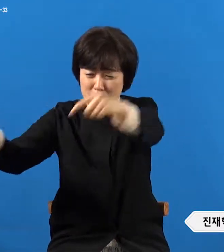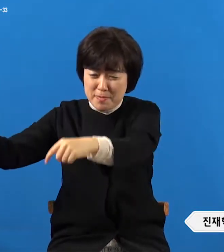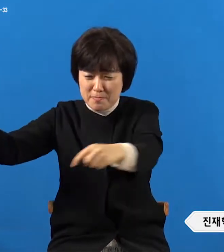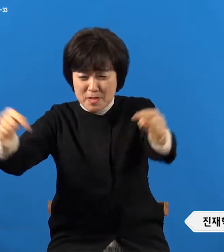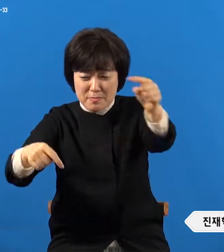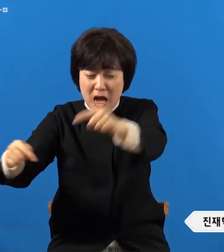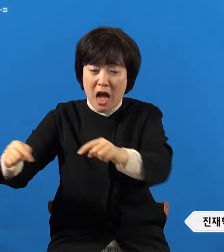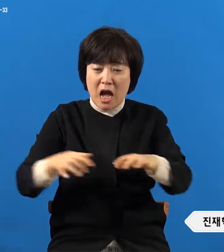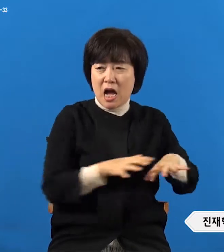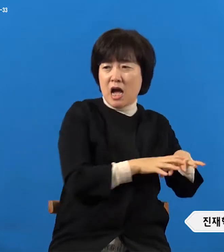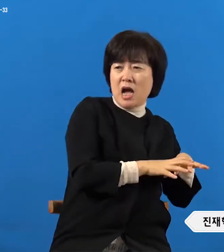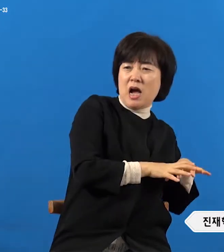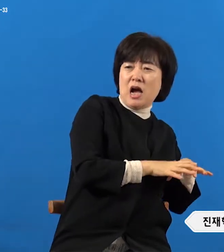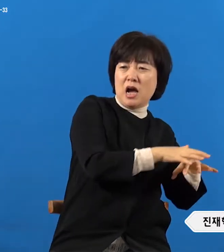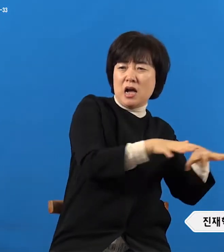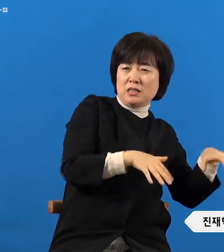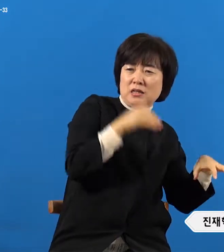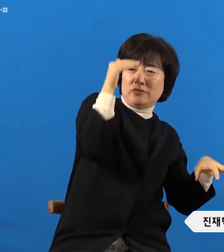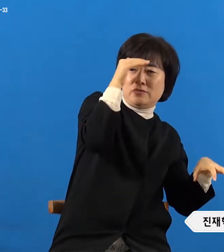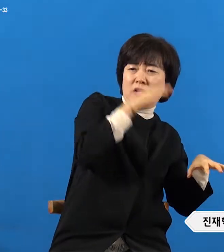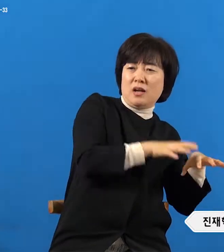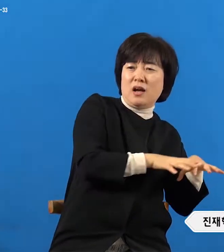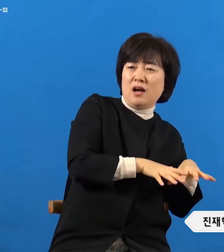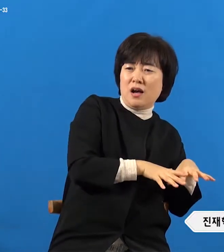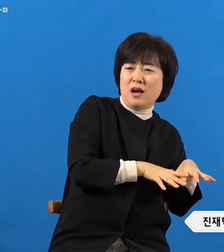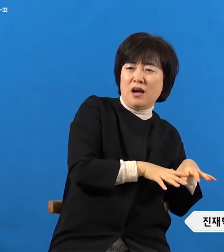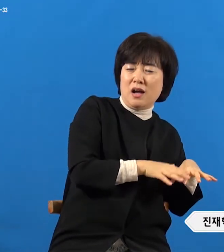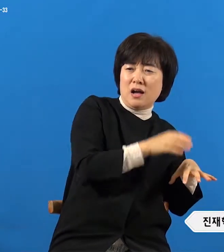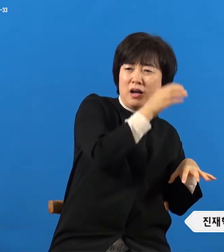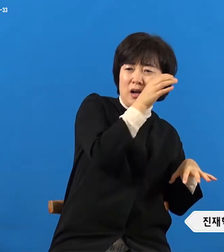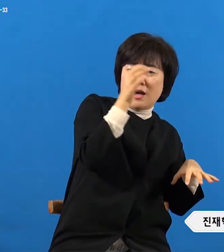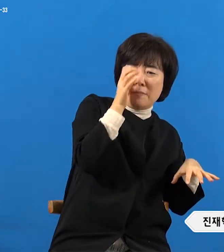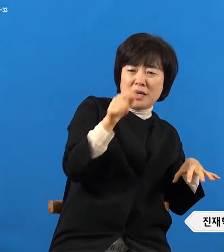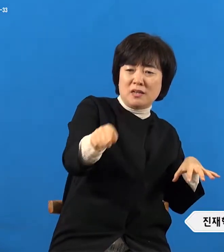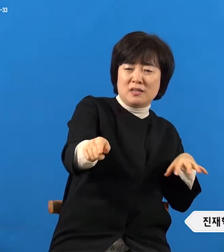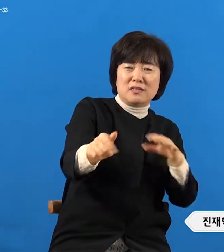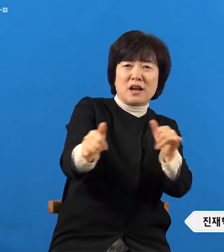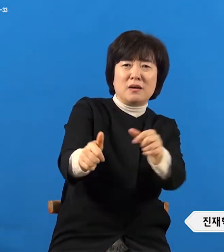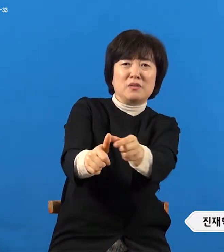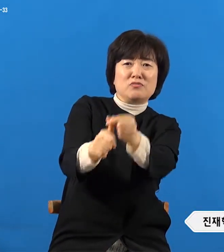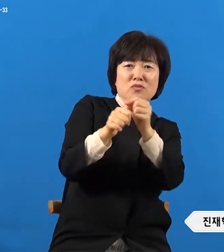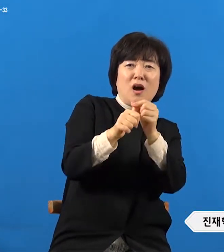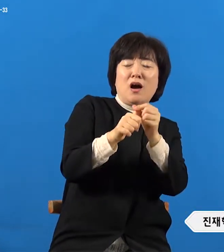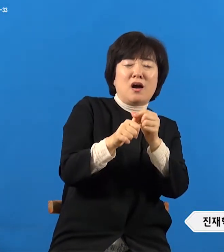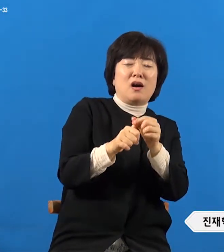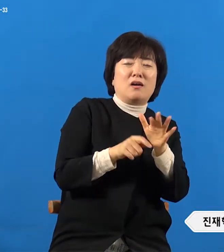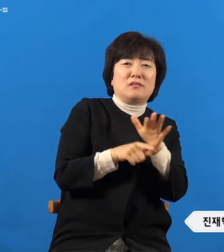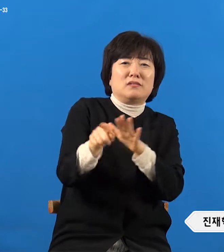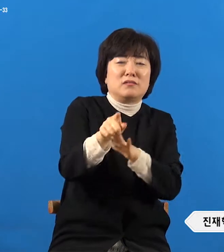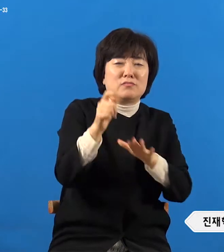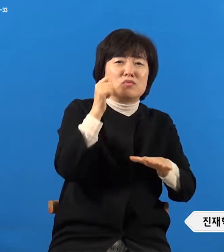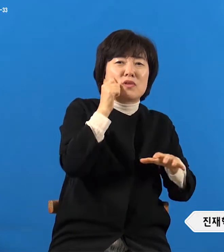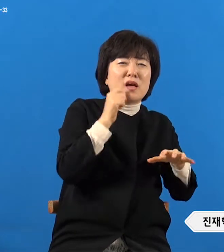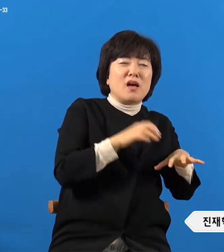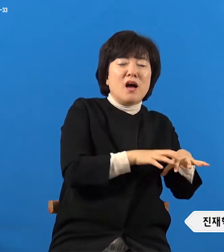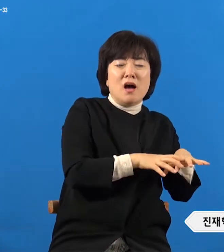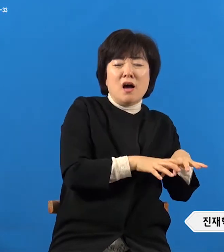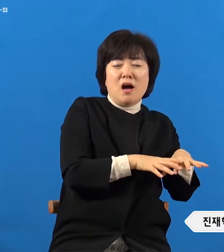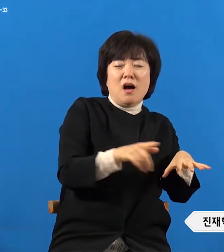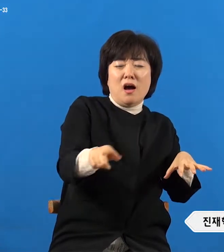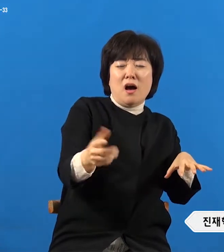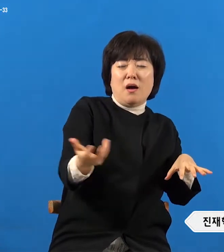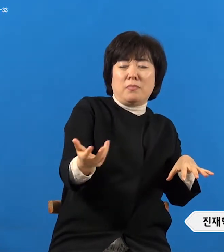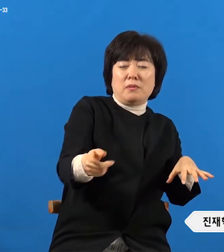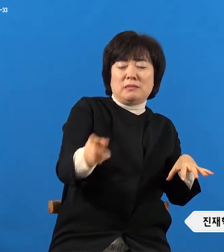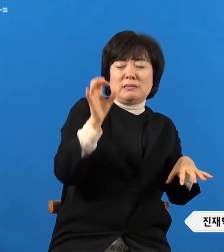떠나서 그 병사를 구하려고 다가가는 사람은 없었습니다. 오랫동안 부상당한 병사의 처절한